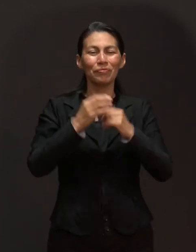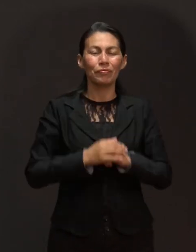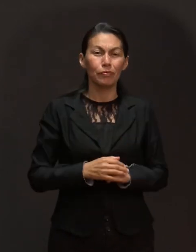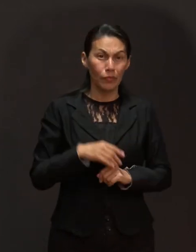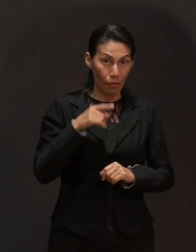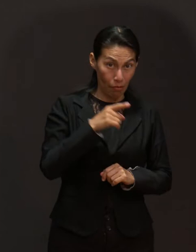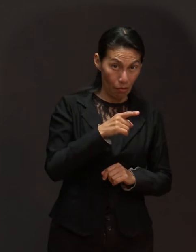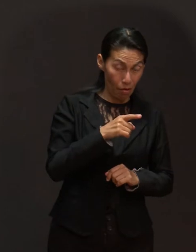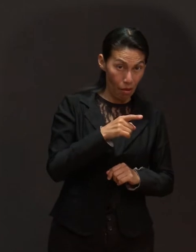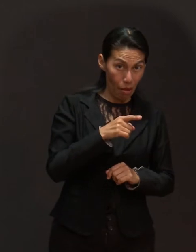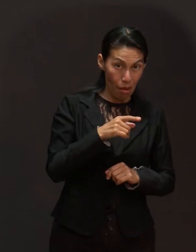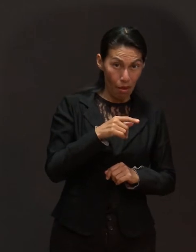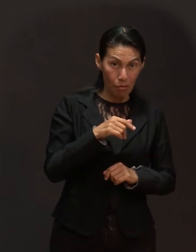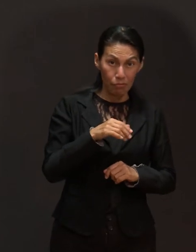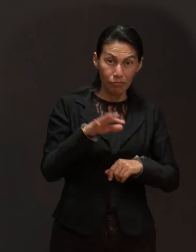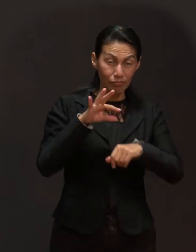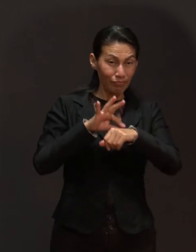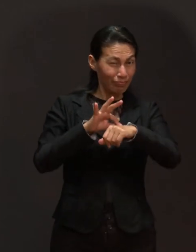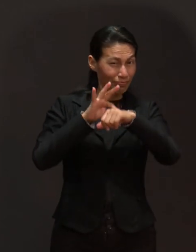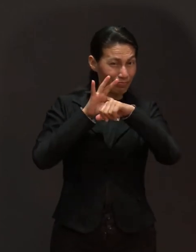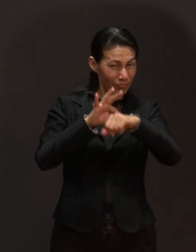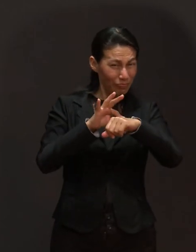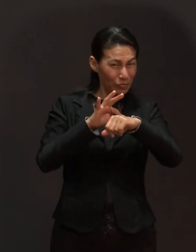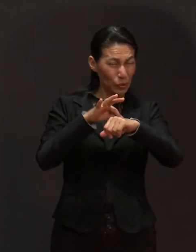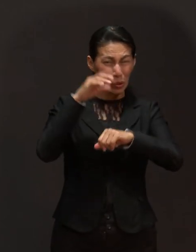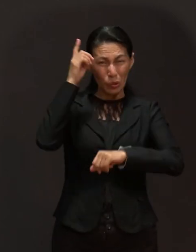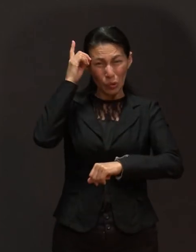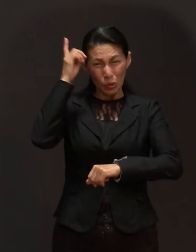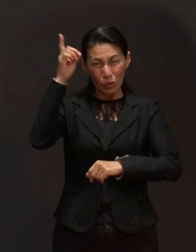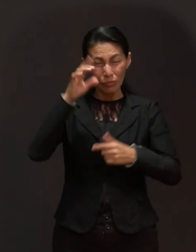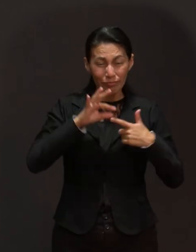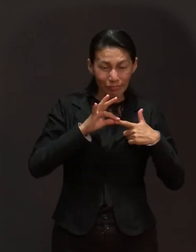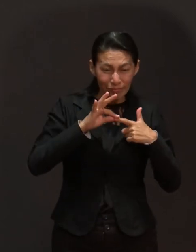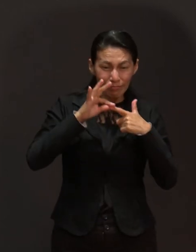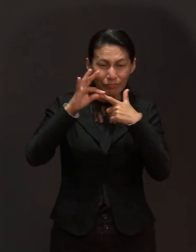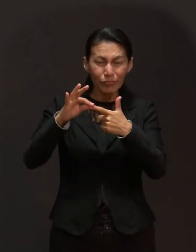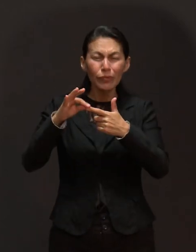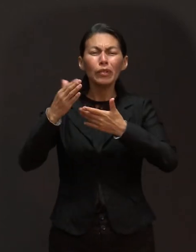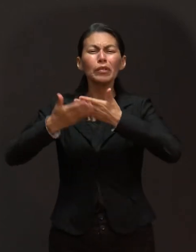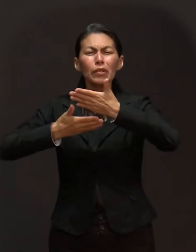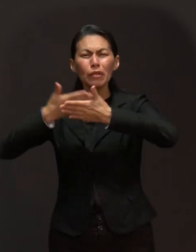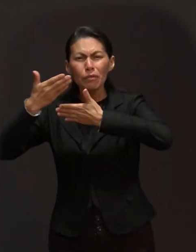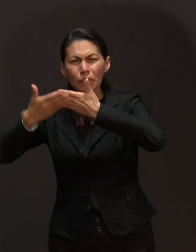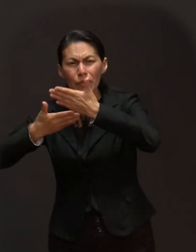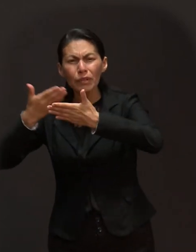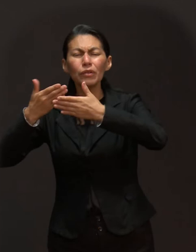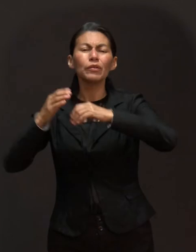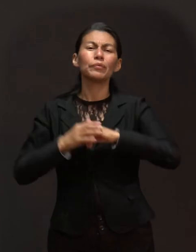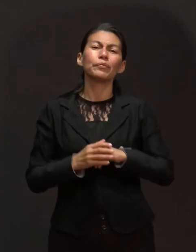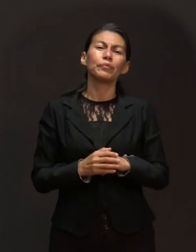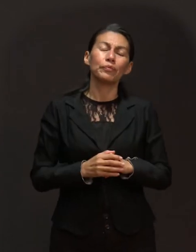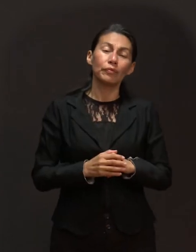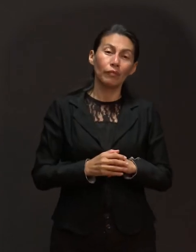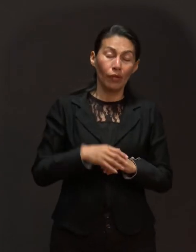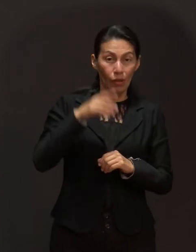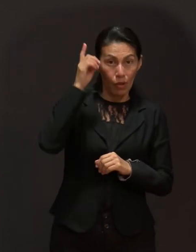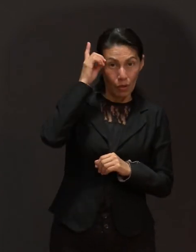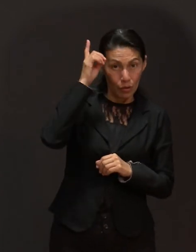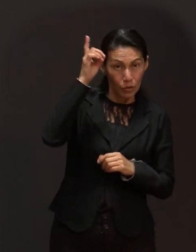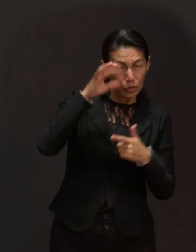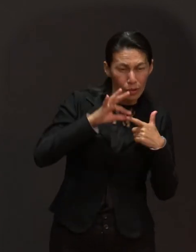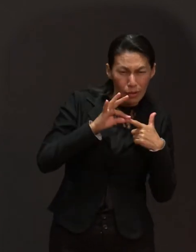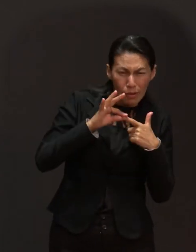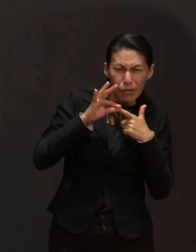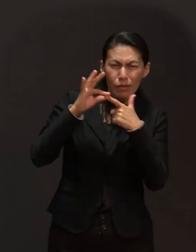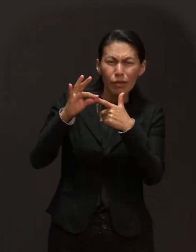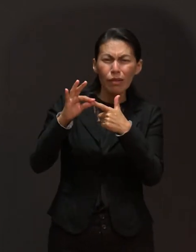que ha visto la mano de Dios en su experiencia de servicio a Dios y cómo Dios le